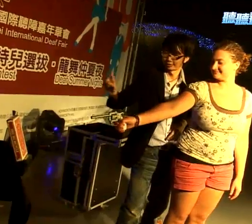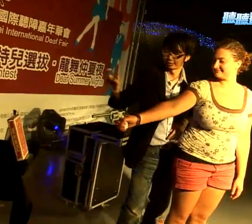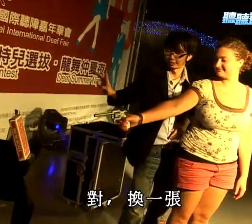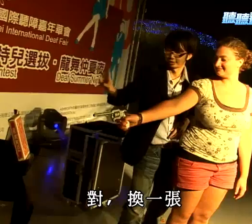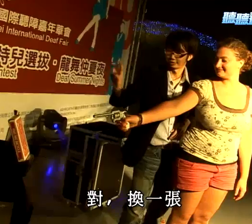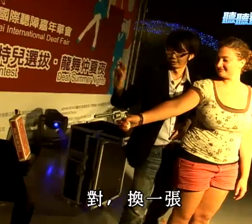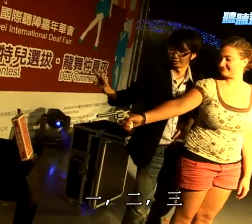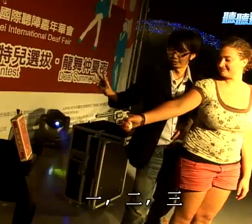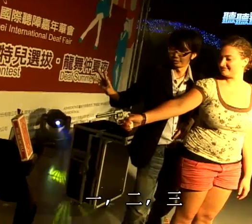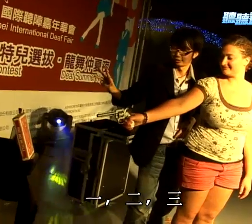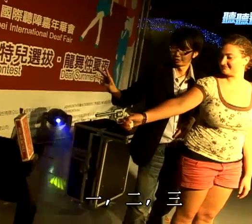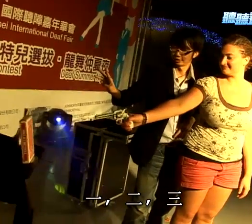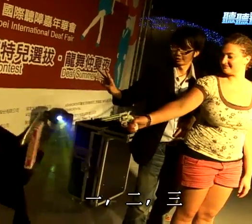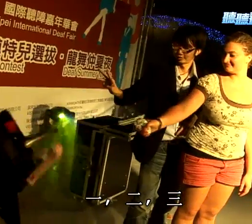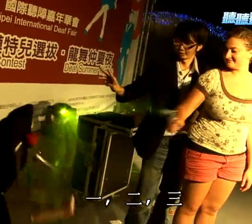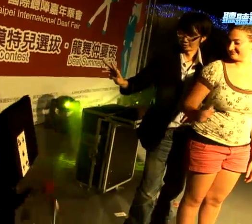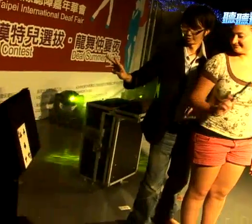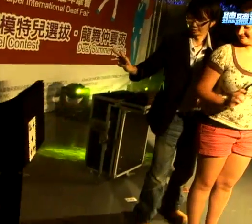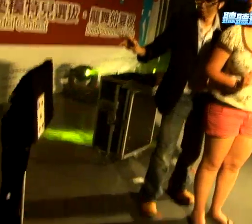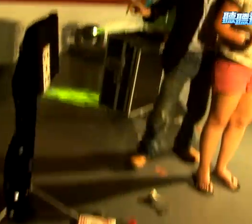一下，一二三。